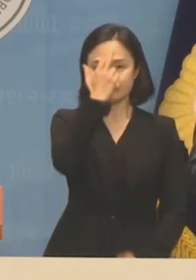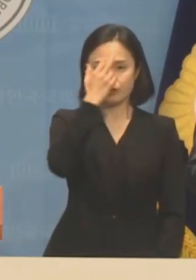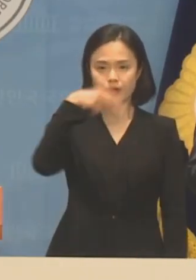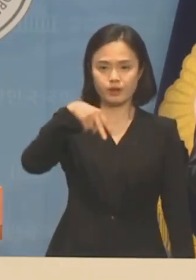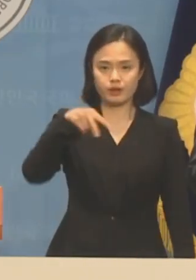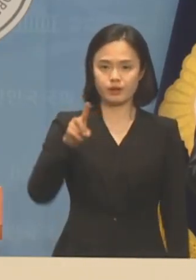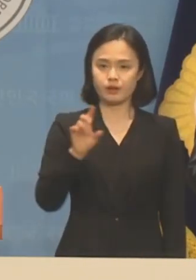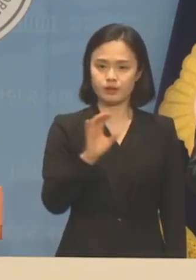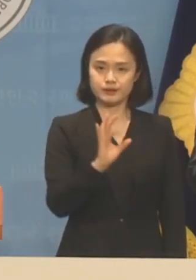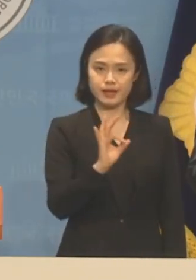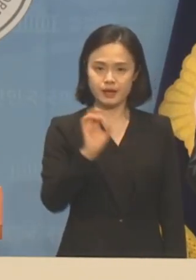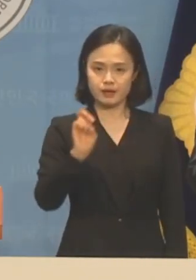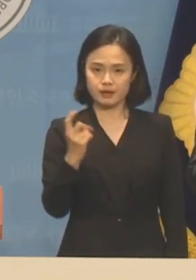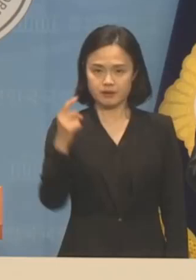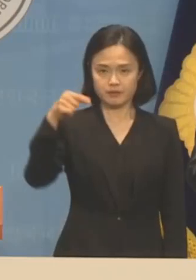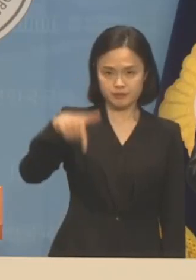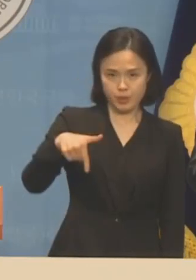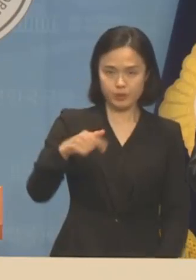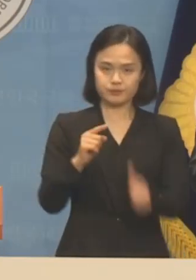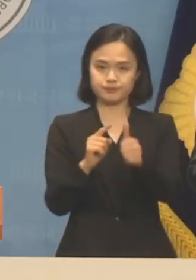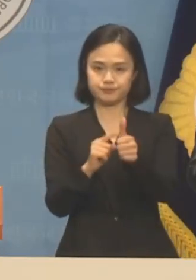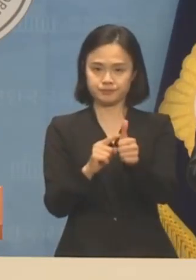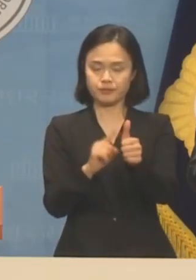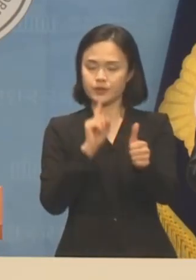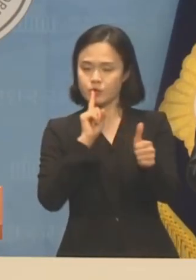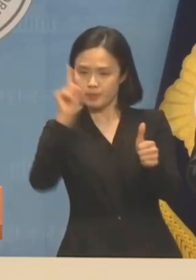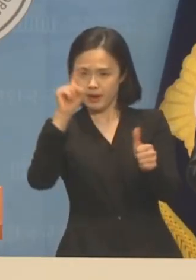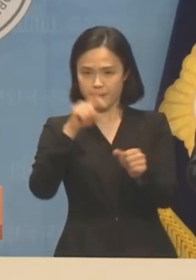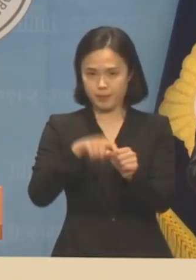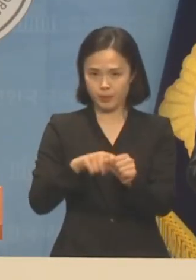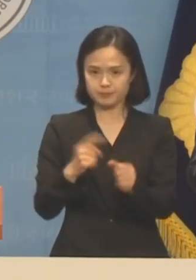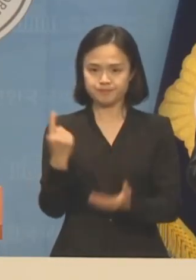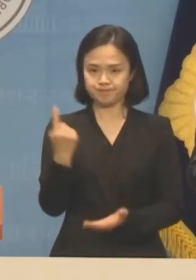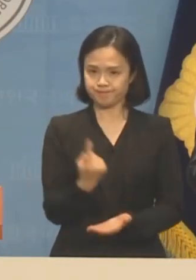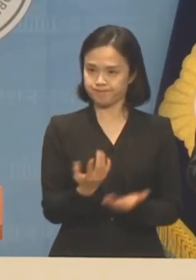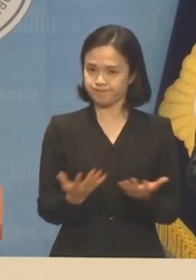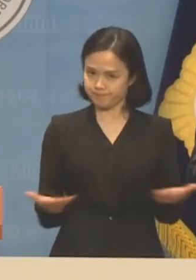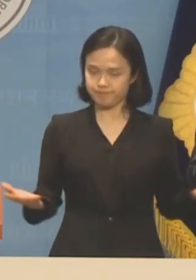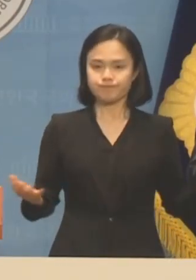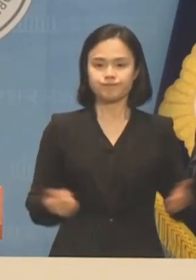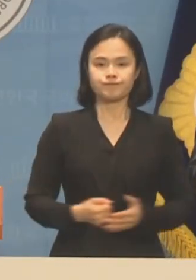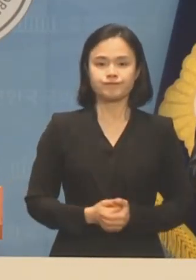위해 이 자리에 섰습니다. 지난 1월 3일